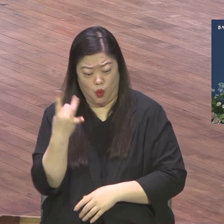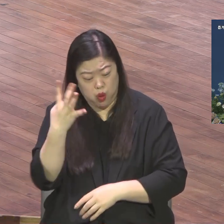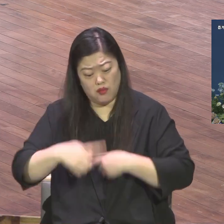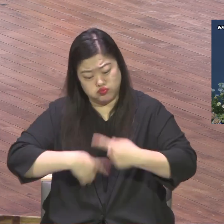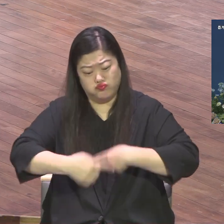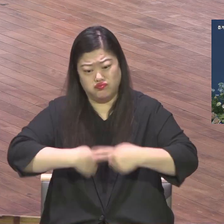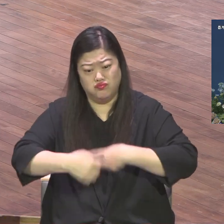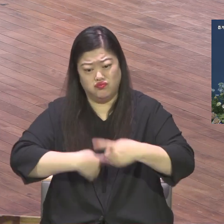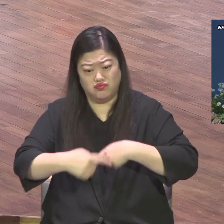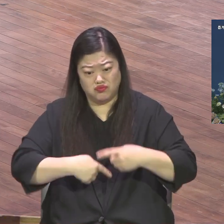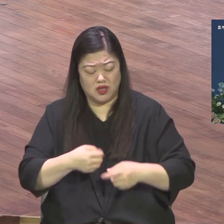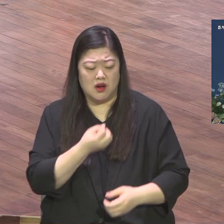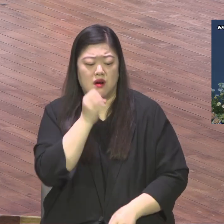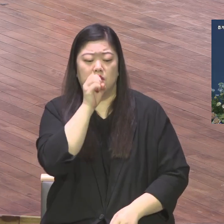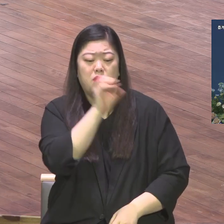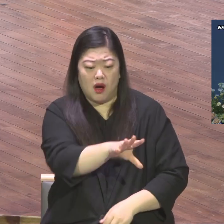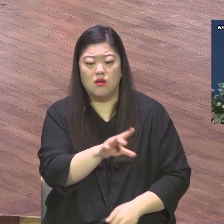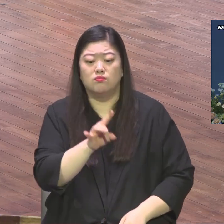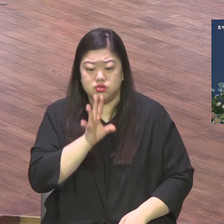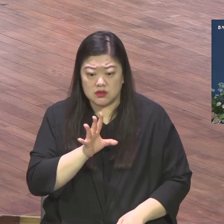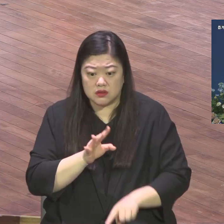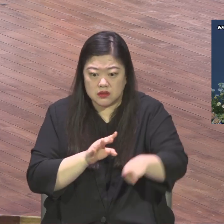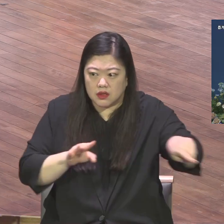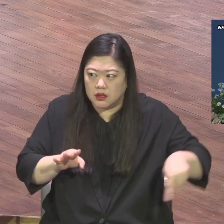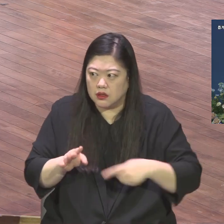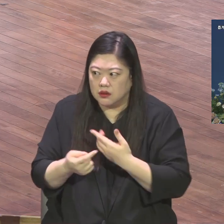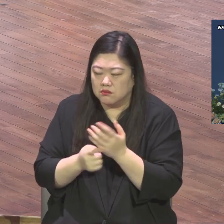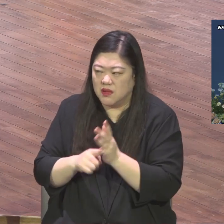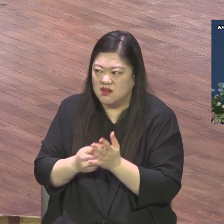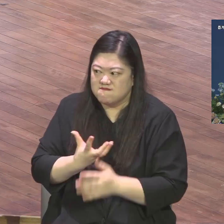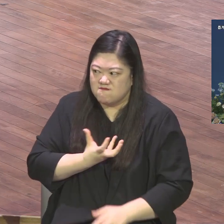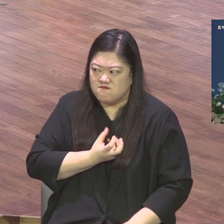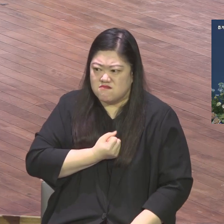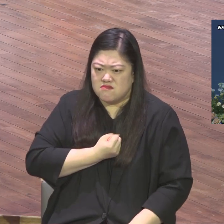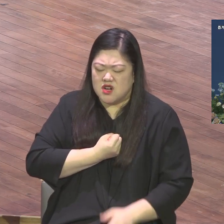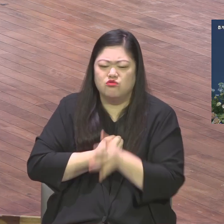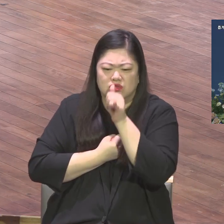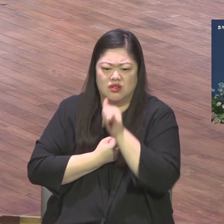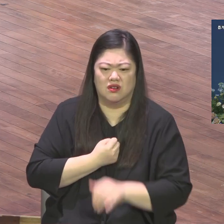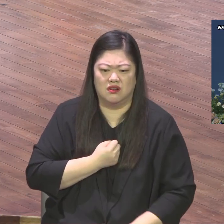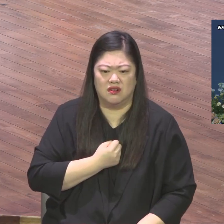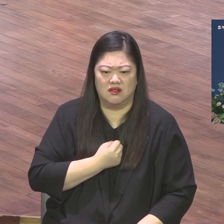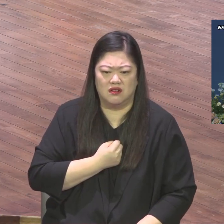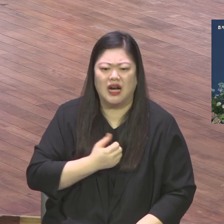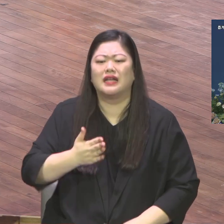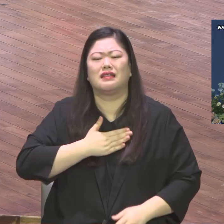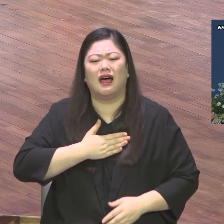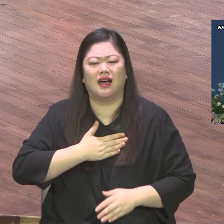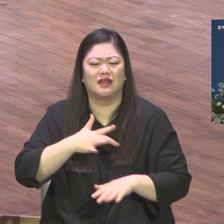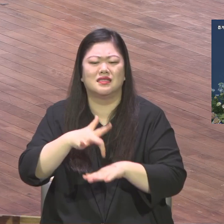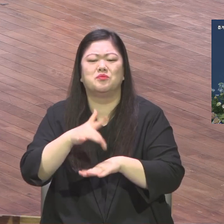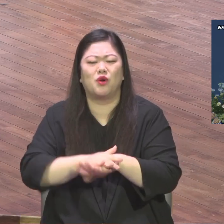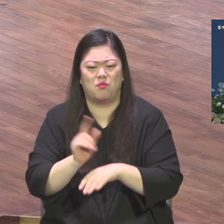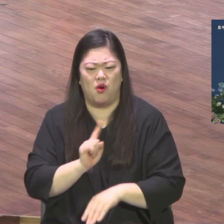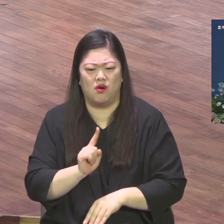닫아버려요. 그래서 가능하면 제 체험입니다. 지적하지 마시고 칭찬해